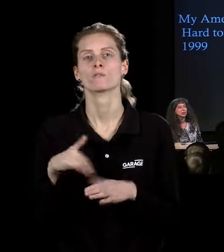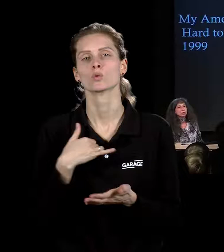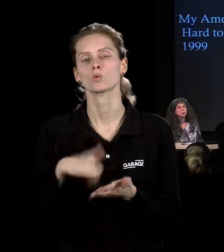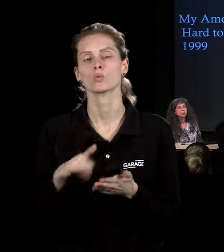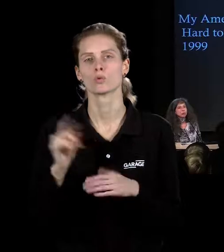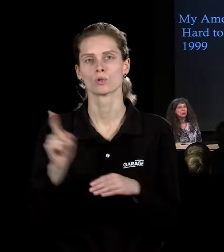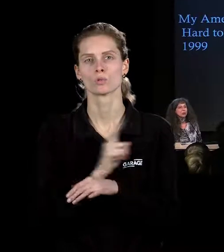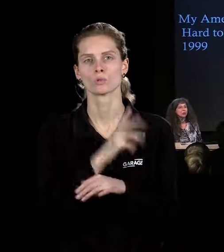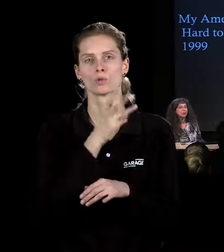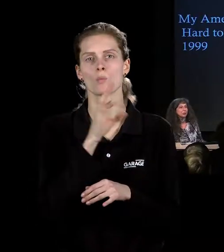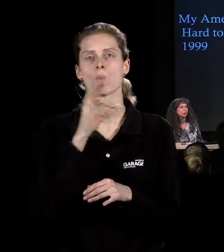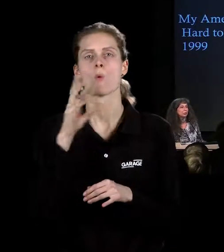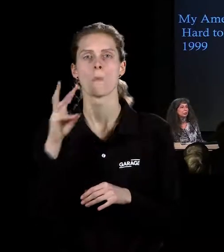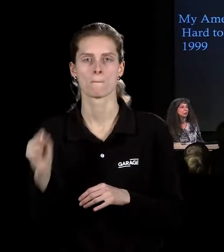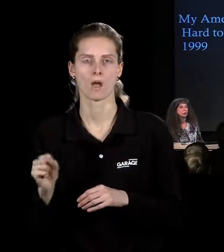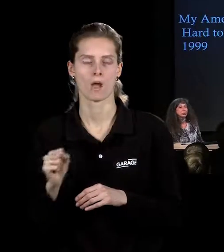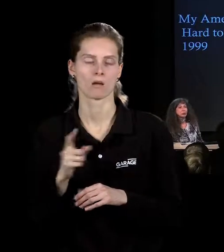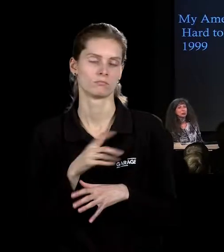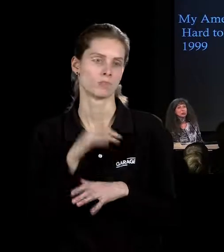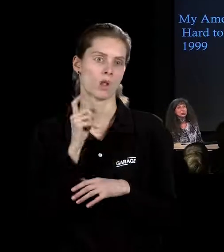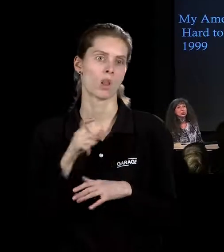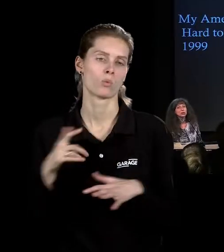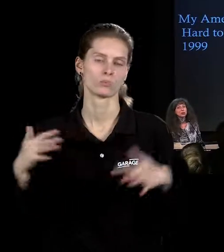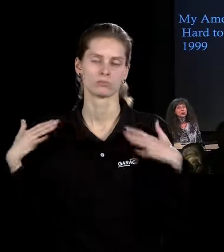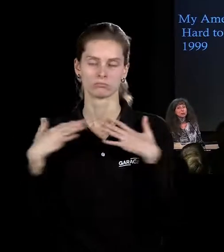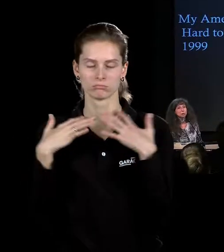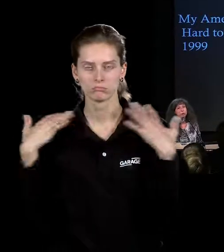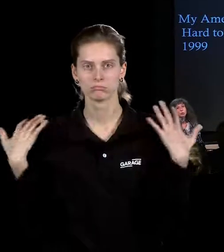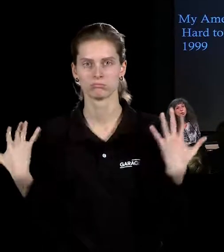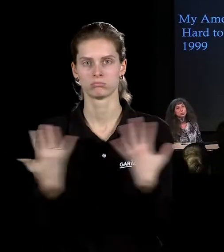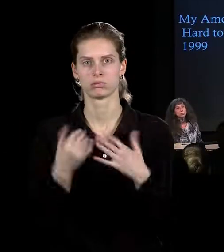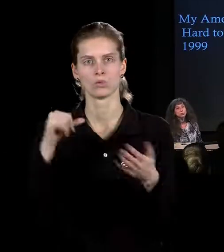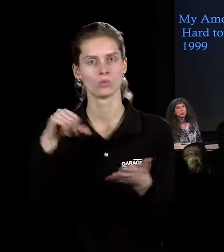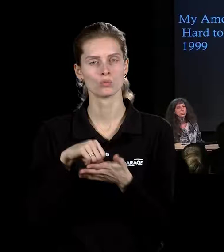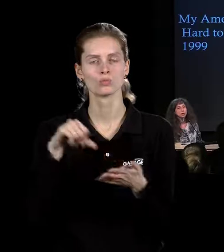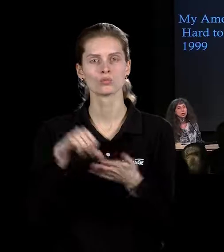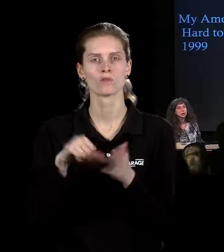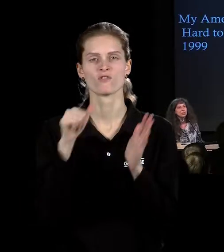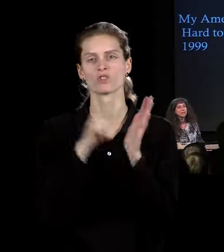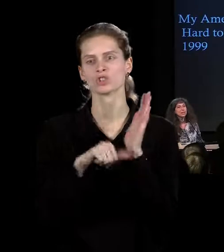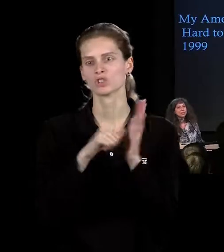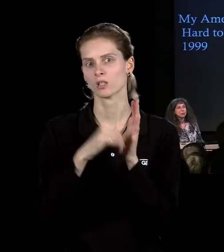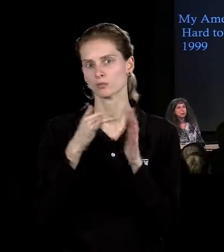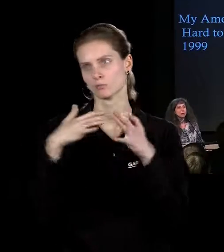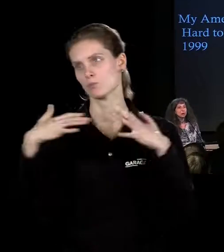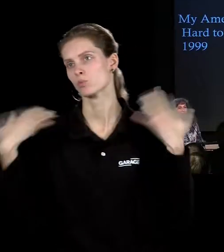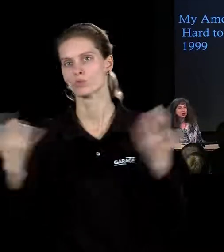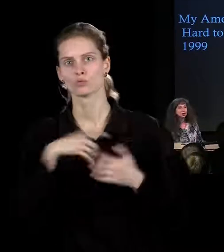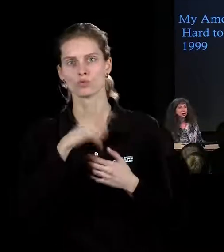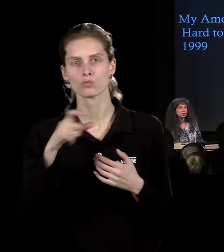из самых грандиозных и многолюдных акций, в которой участвует 60 с лишним добровольцев, которых он приглашает.